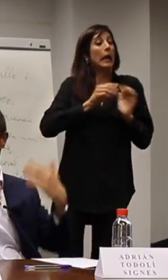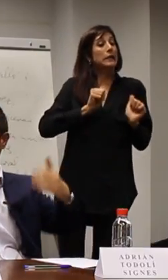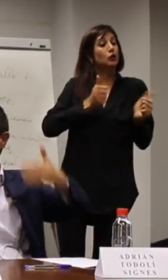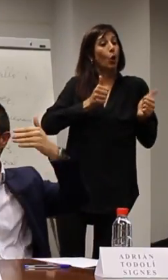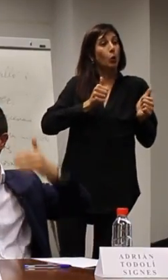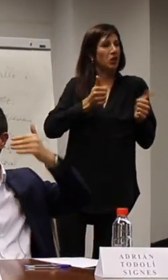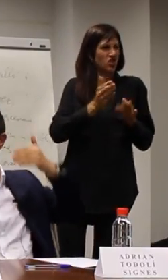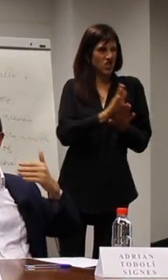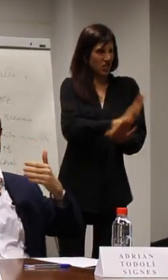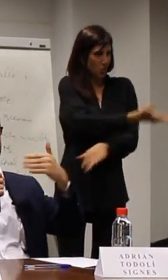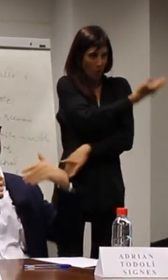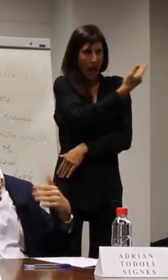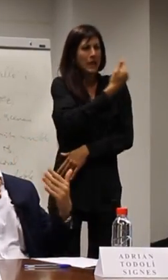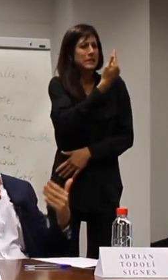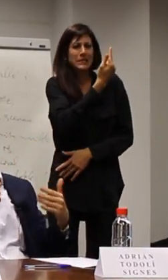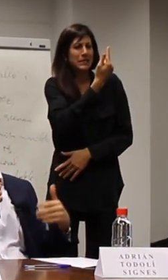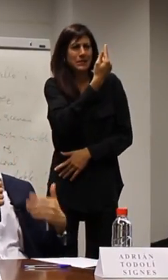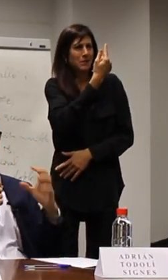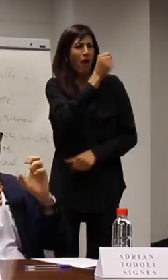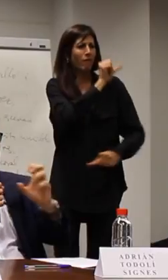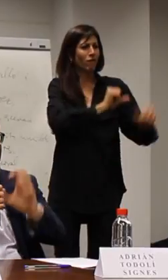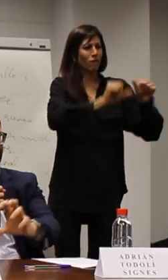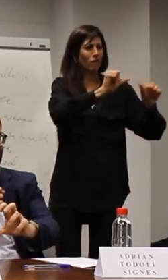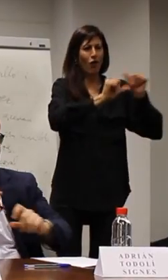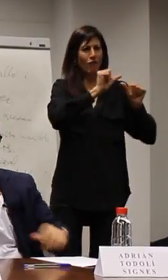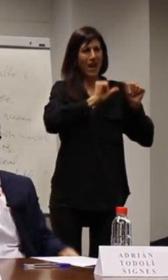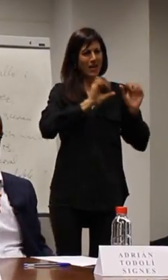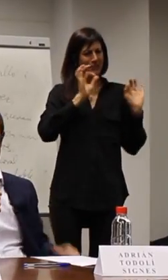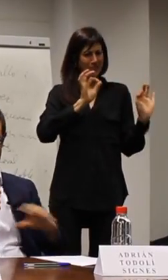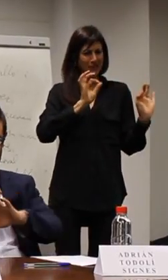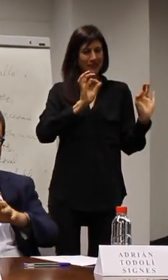¿no? O sea, es volver un poco unos pasos